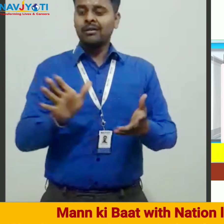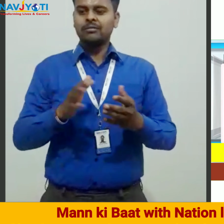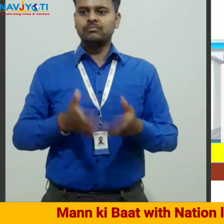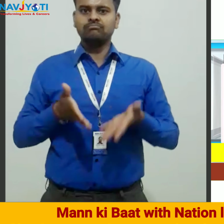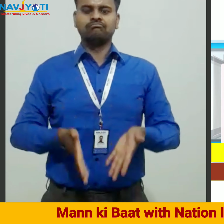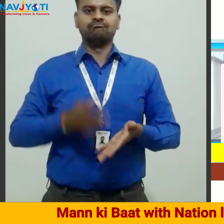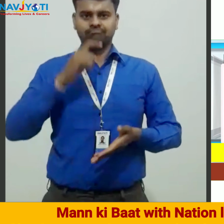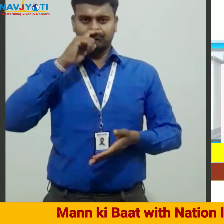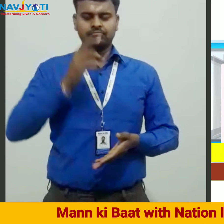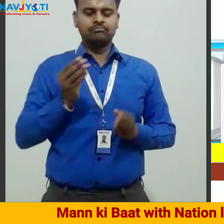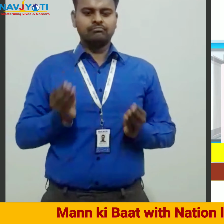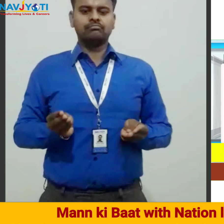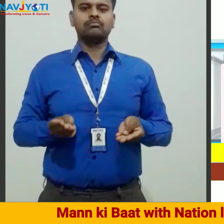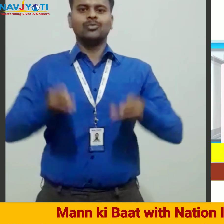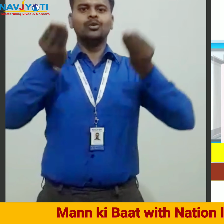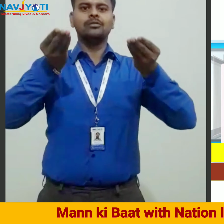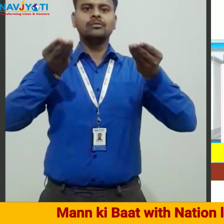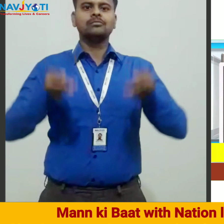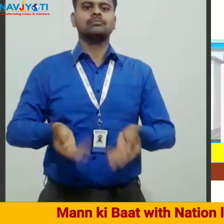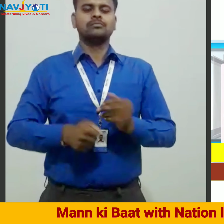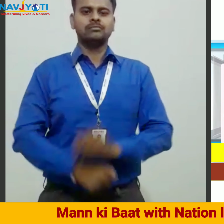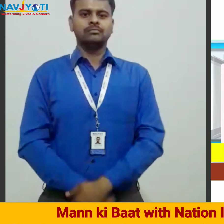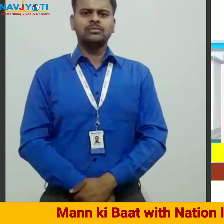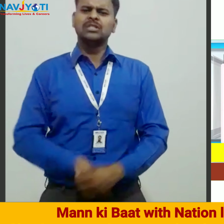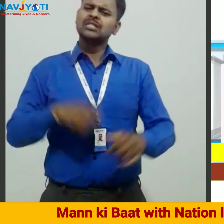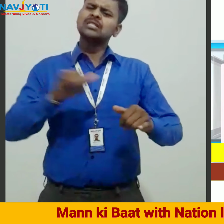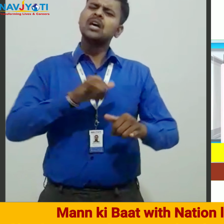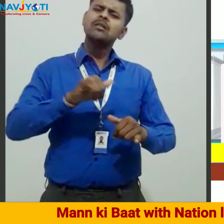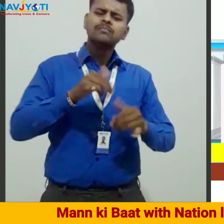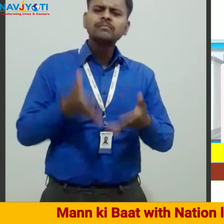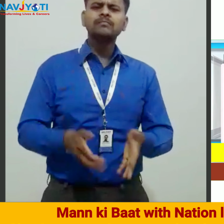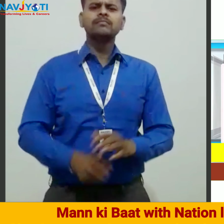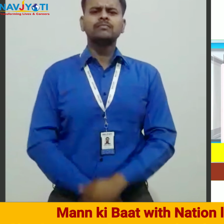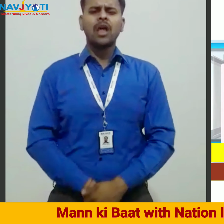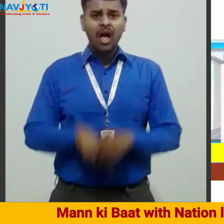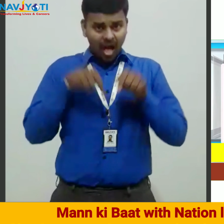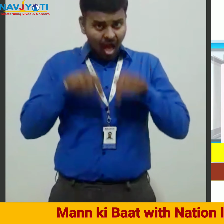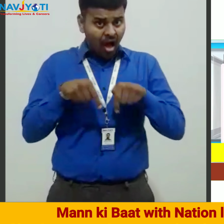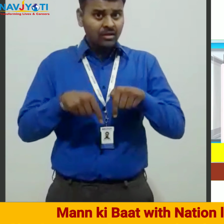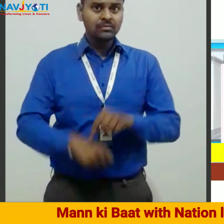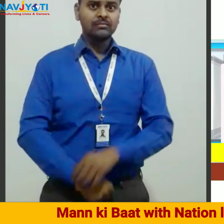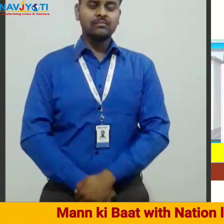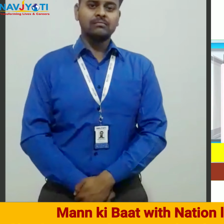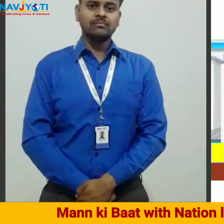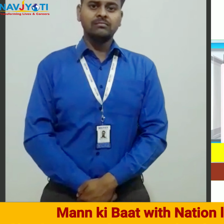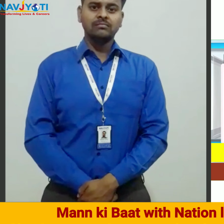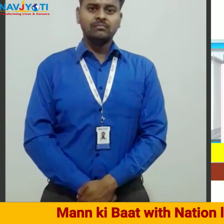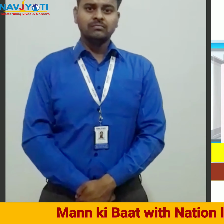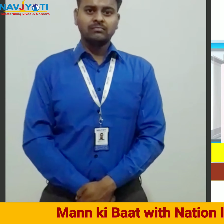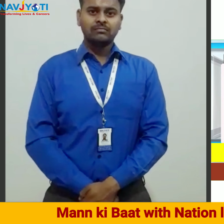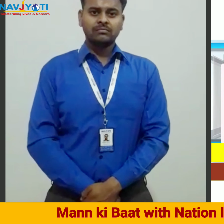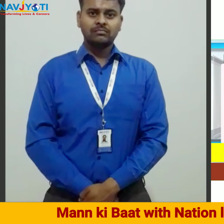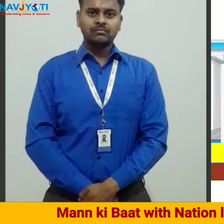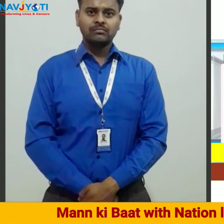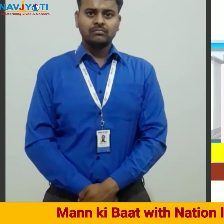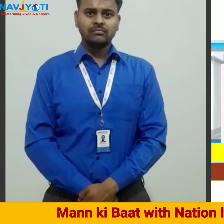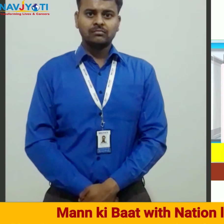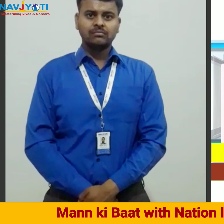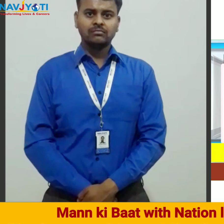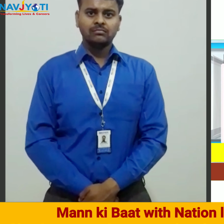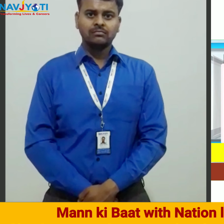का आभार जरूर व्यक्त करते हैं। जब वो लोग कहते हैं थैंक यू इंडिया, थैंक यू पीपल ऑफ इंडिया,